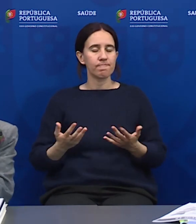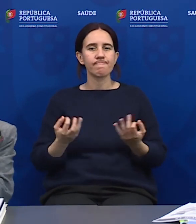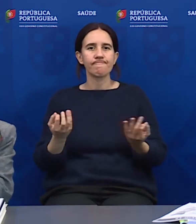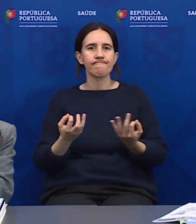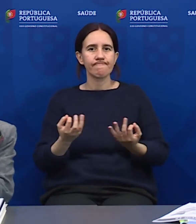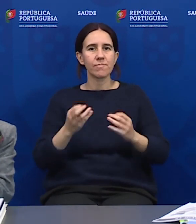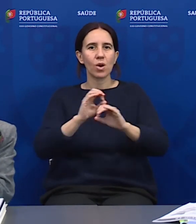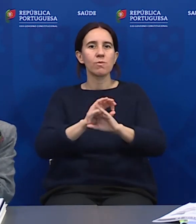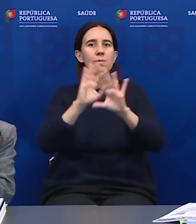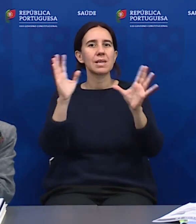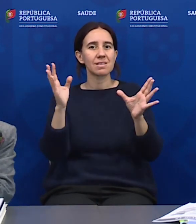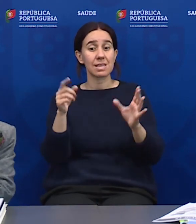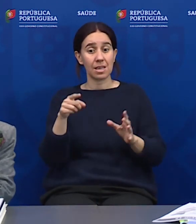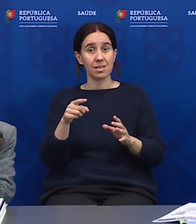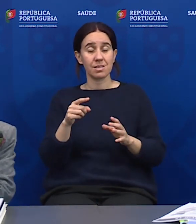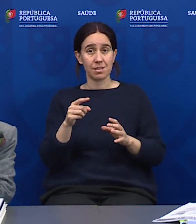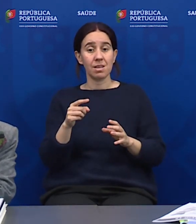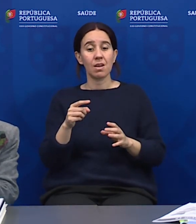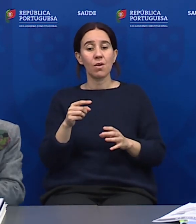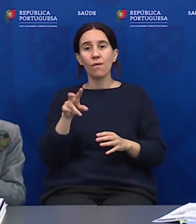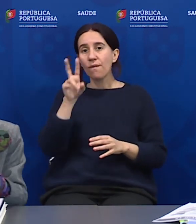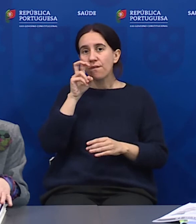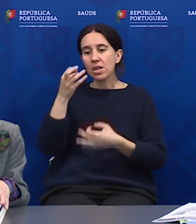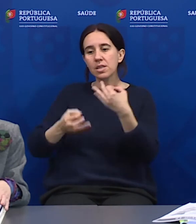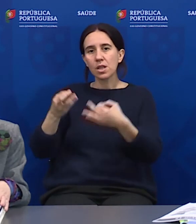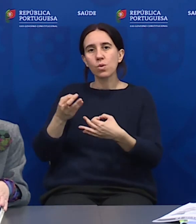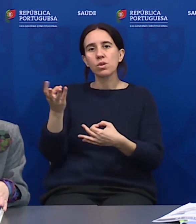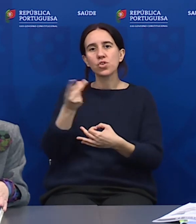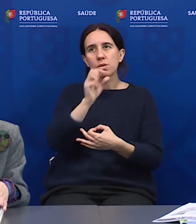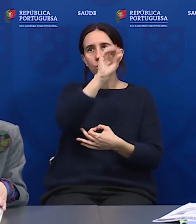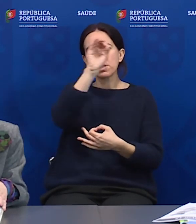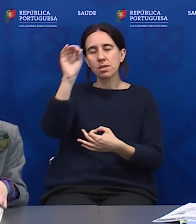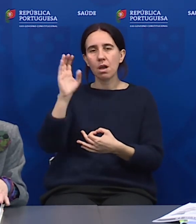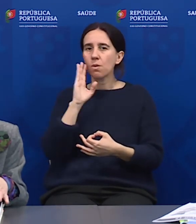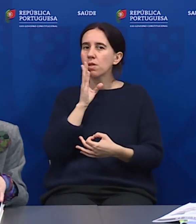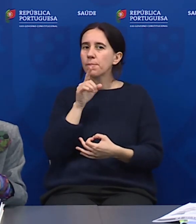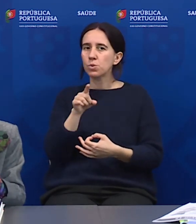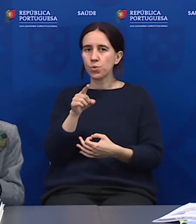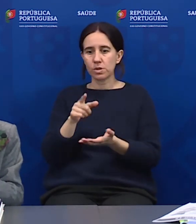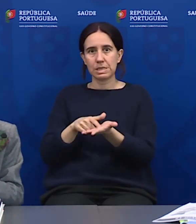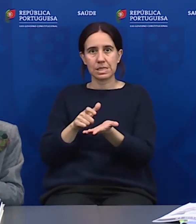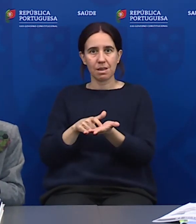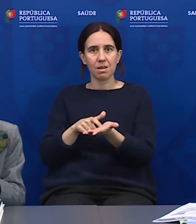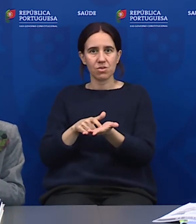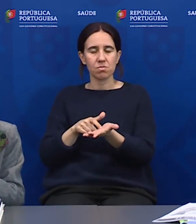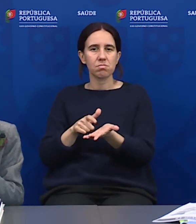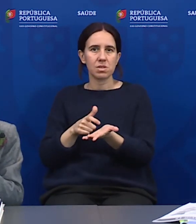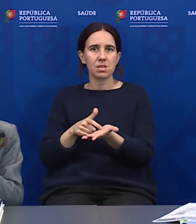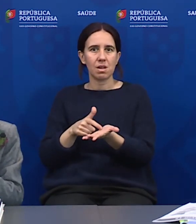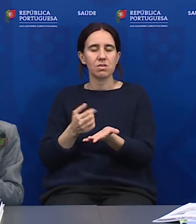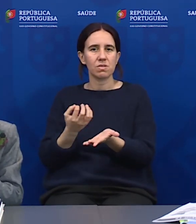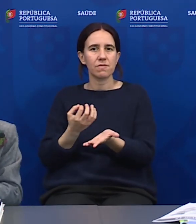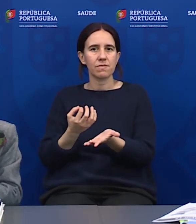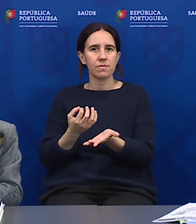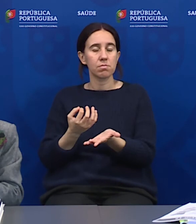Obviamente que essa distribuição de ventiladores será feita de acordo com as necessidades, e as necessidades,